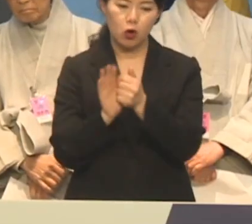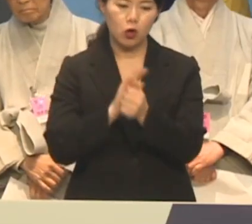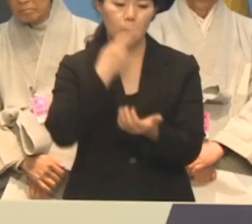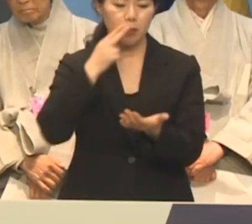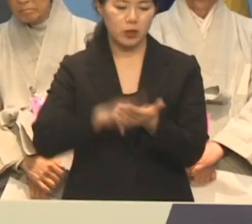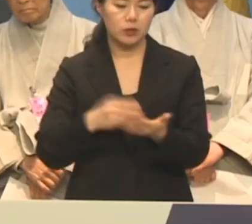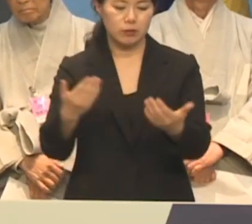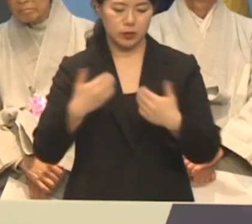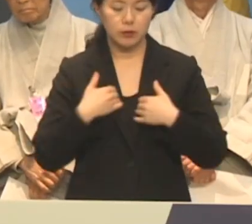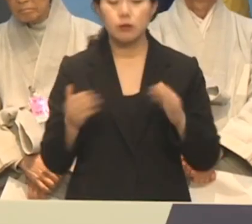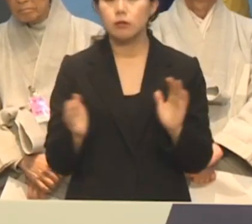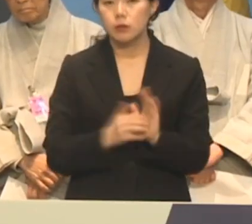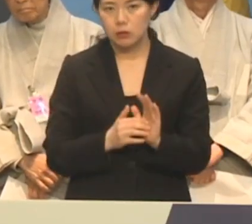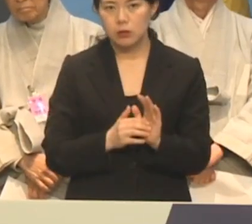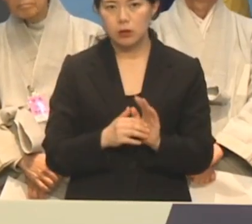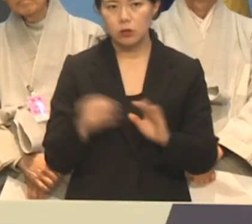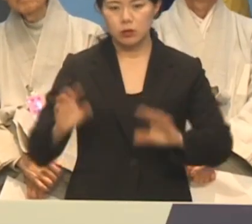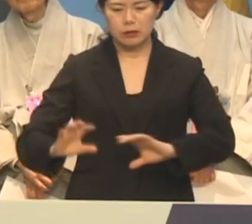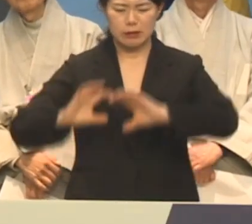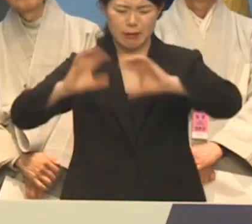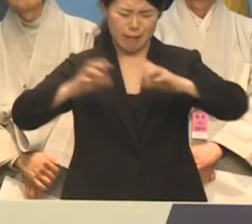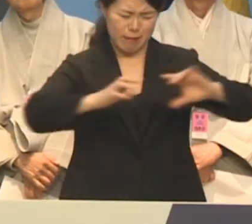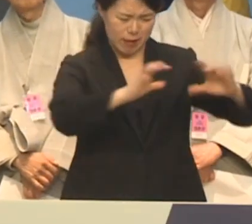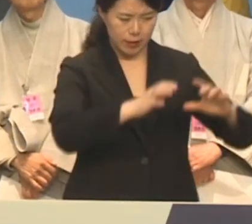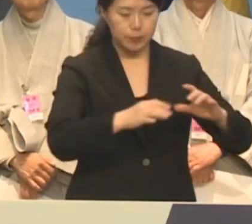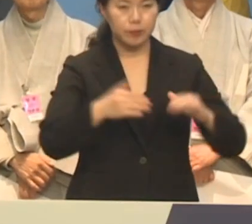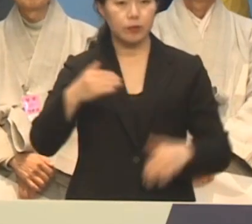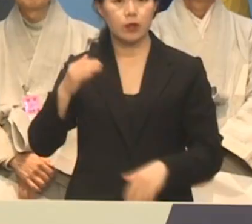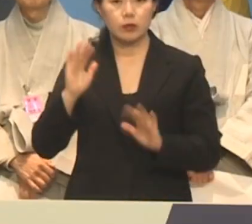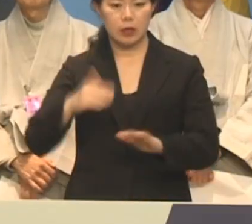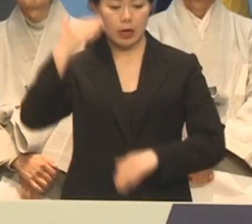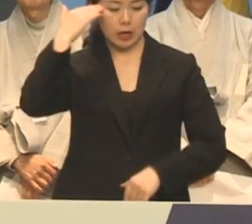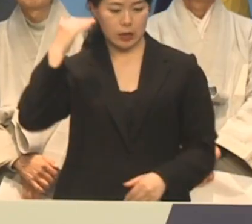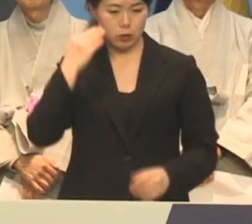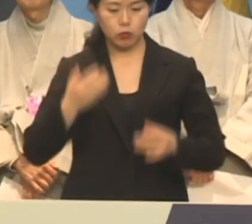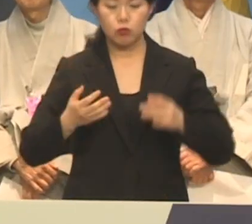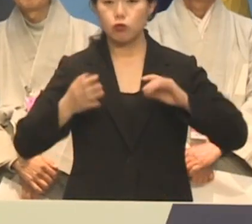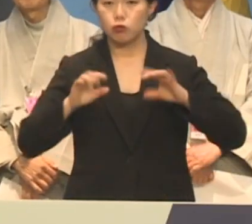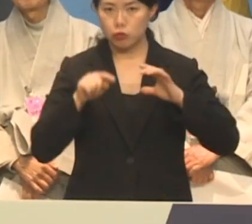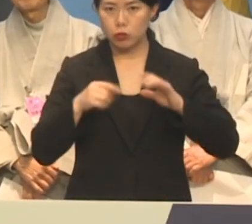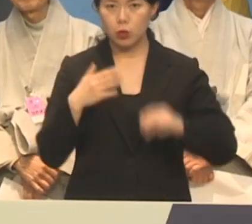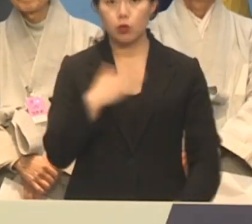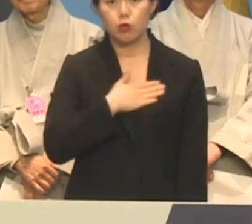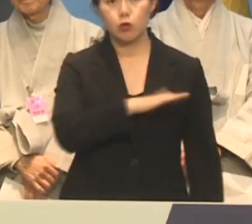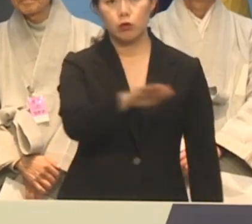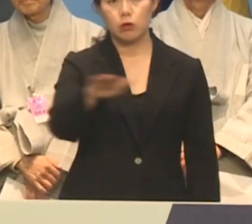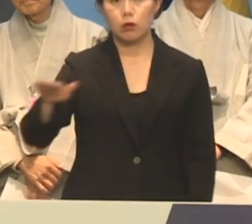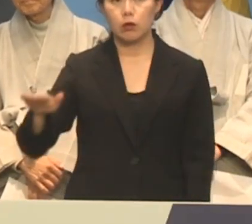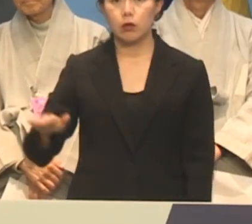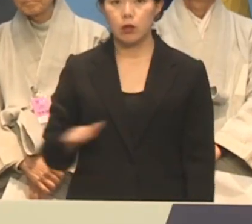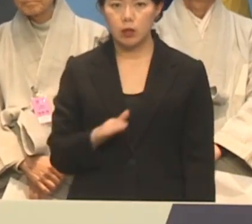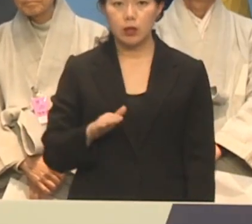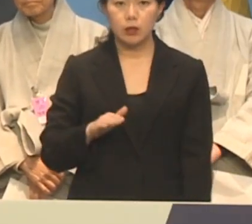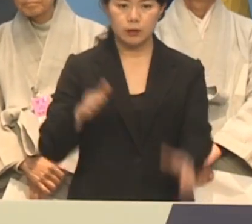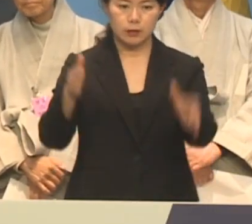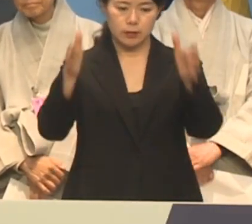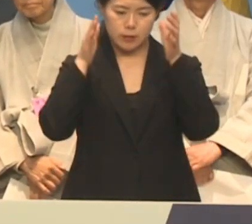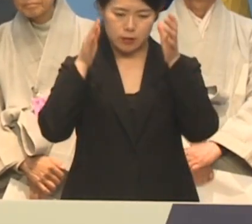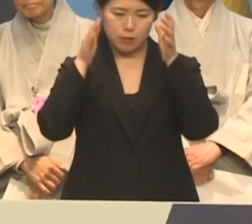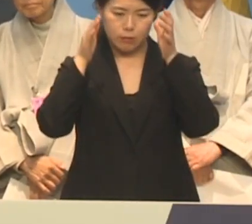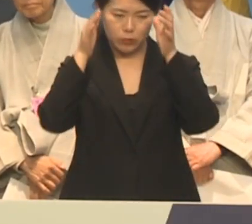받았습니다. 세계가 위대한 대한민국을, 우리를 주목하고